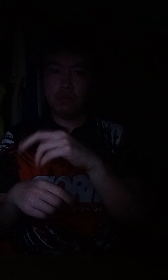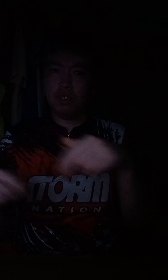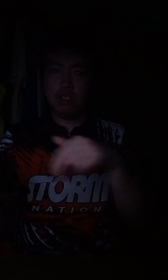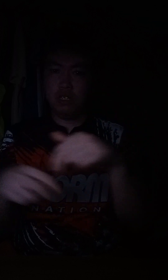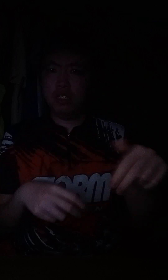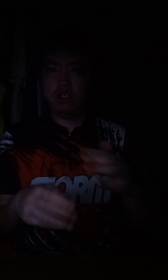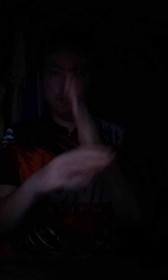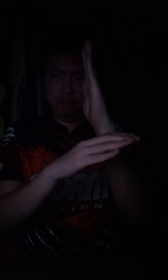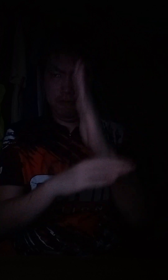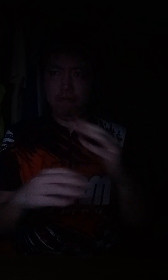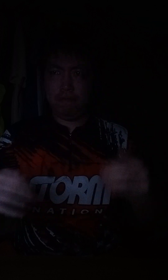뒤에야 멈춰섰습니다.